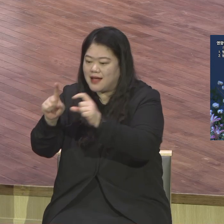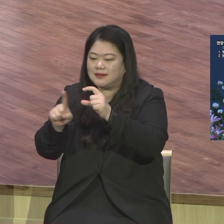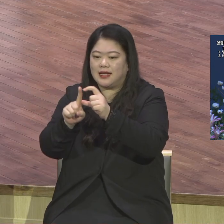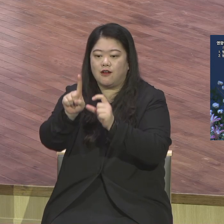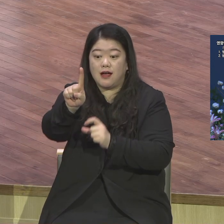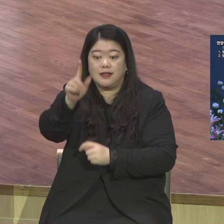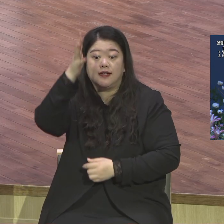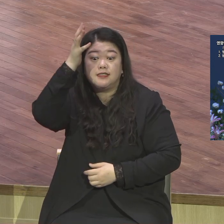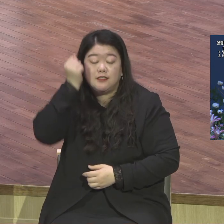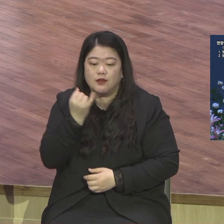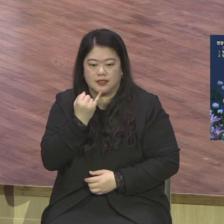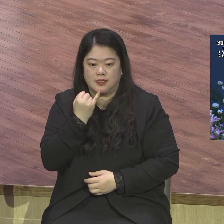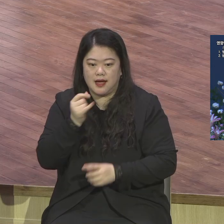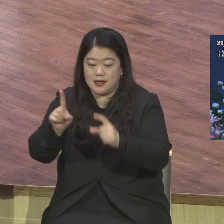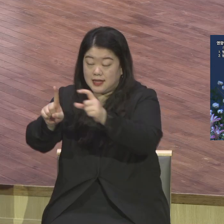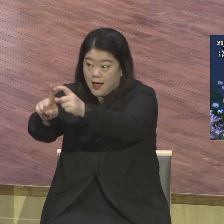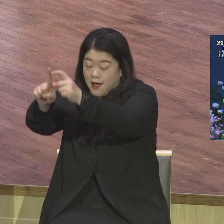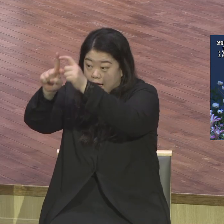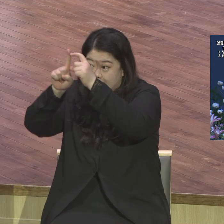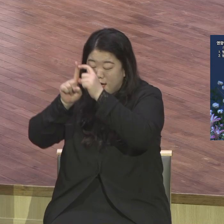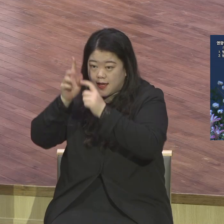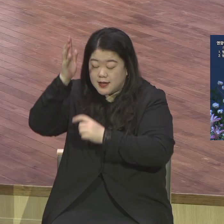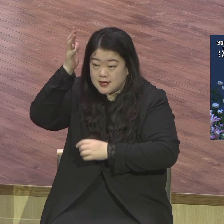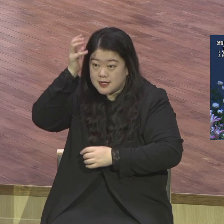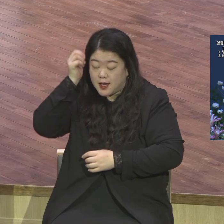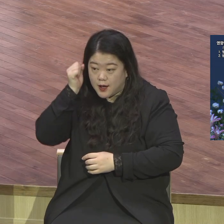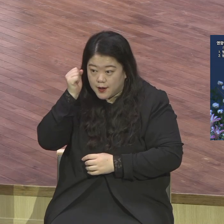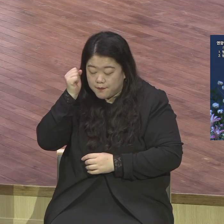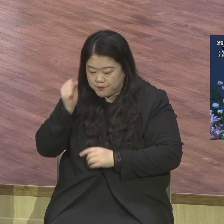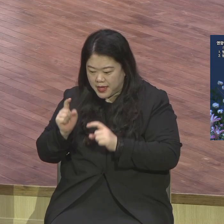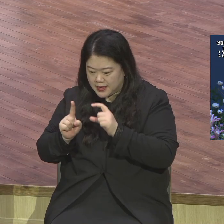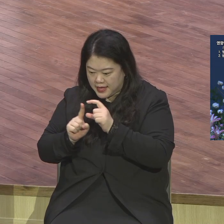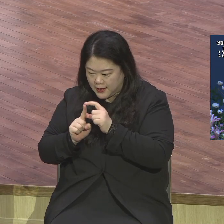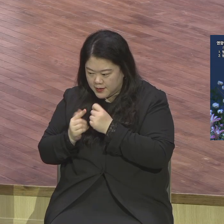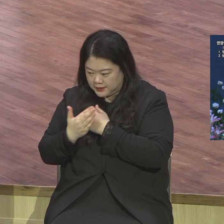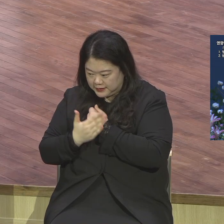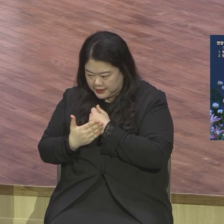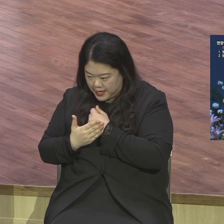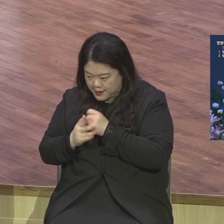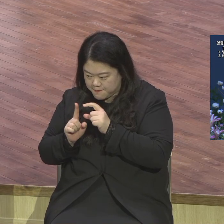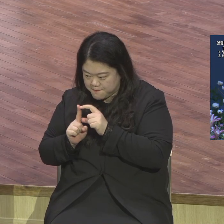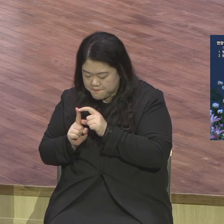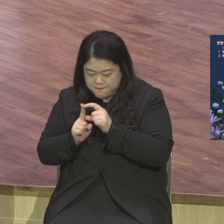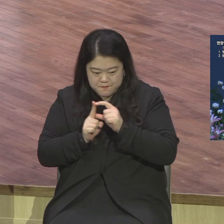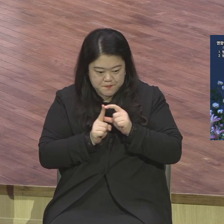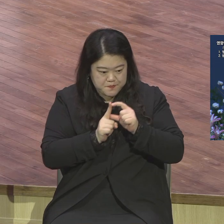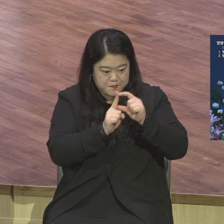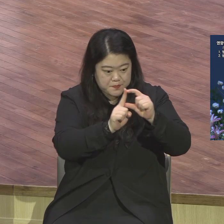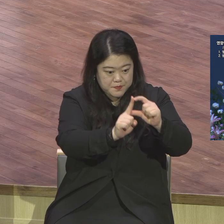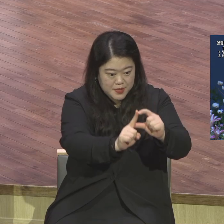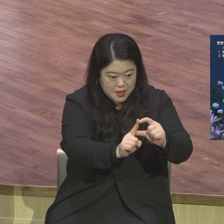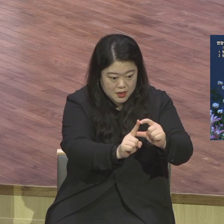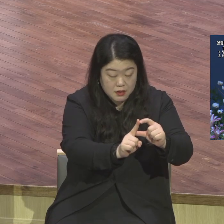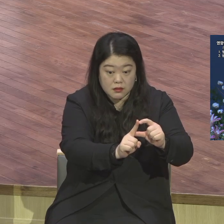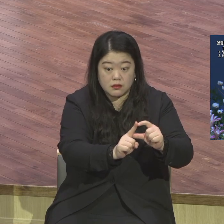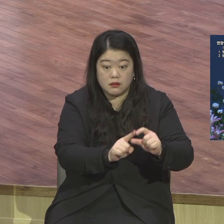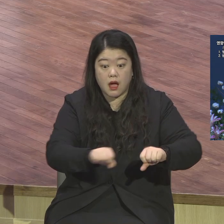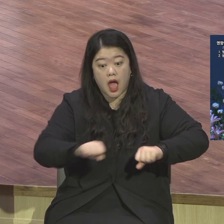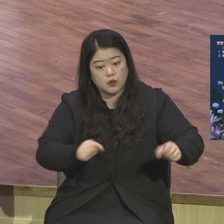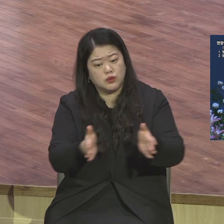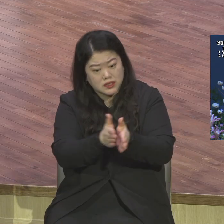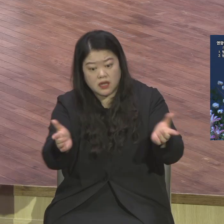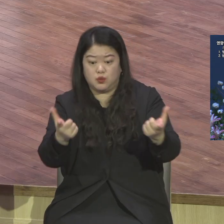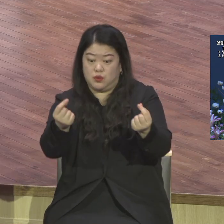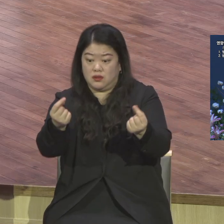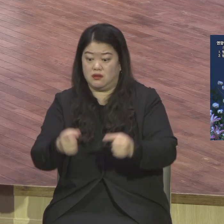다른 사람에게 이상하게 영적 영향력을 입히기 시작합니다. 복음적으로. 영계